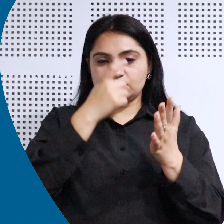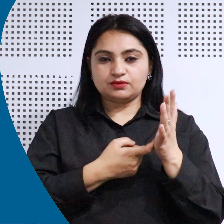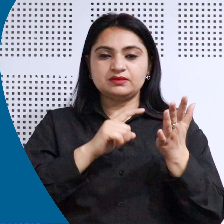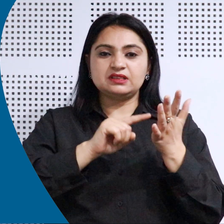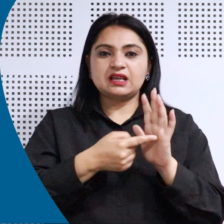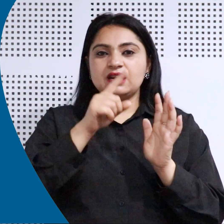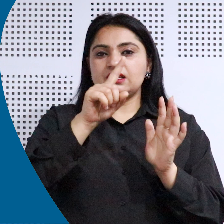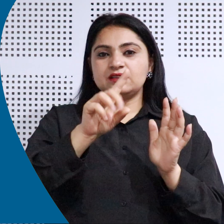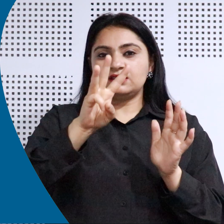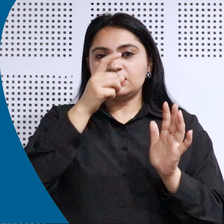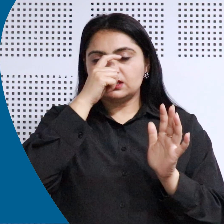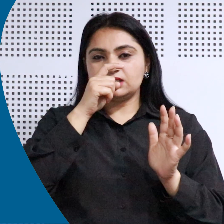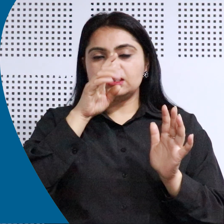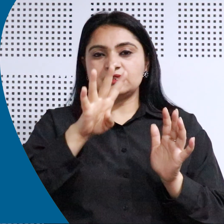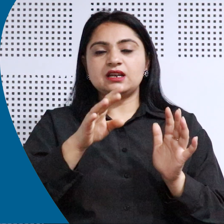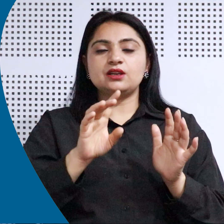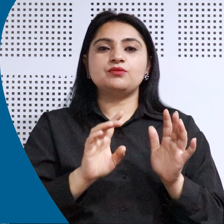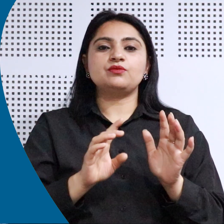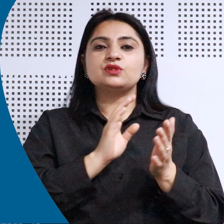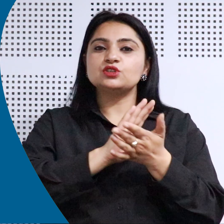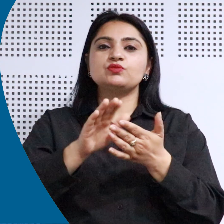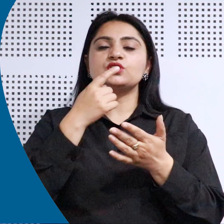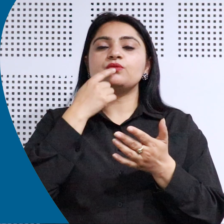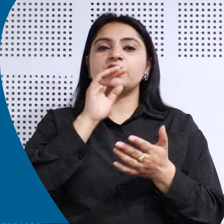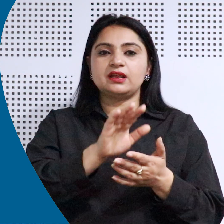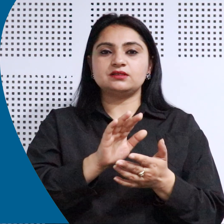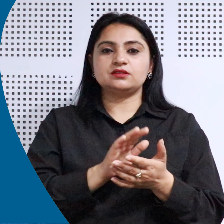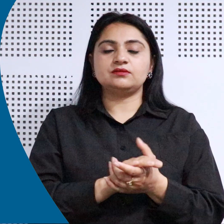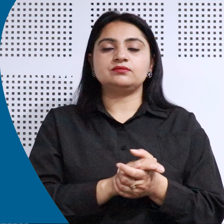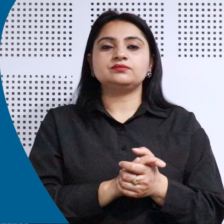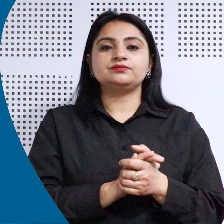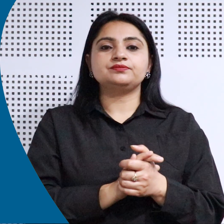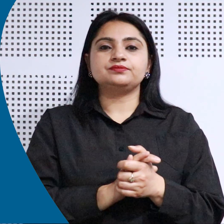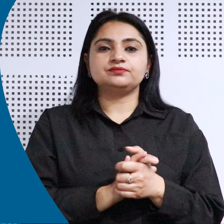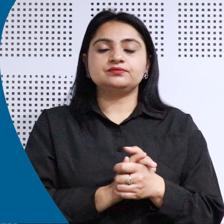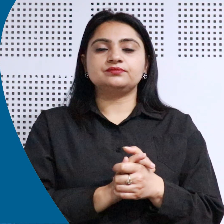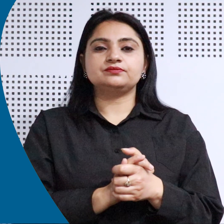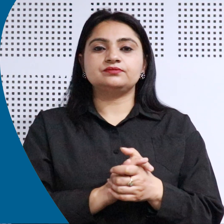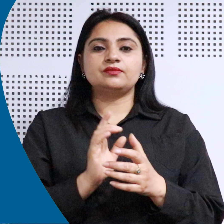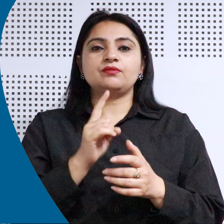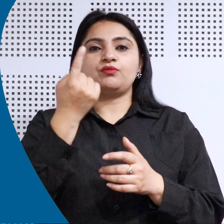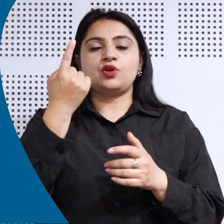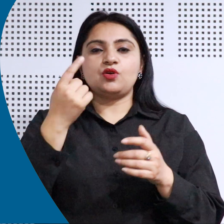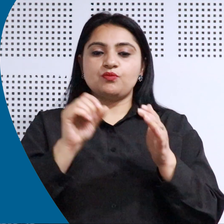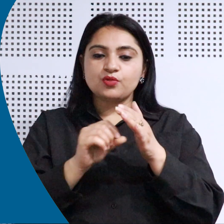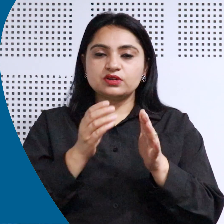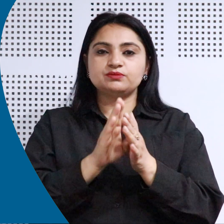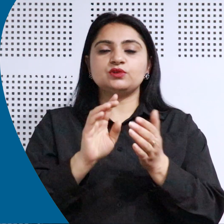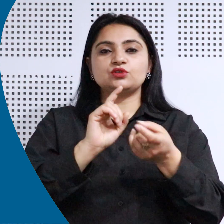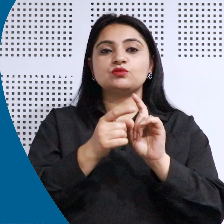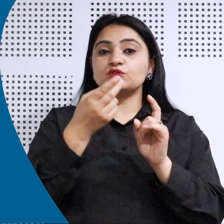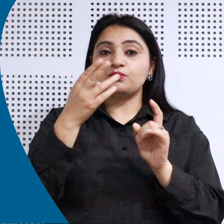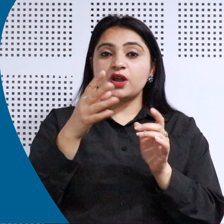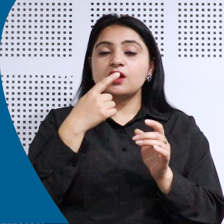स्पष्ट भनिएको छ, पहिलो पार्लियामेन्टबाटै बाध्यका ऐनहरू संशोधन गर्नुपर्छ भनेर भनिएको छ। पहिलो पार्लियामेन्टबाट संशोधन